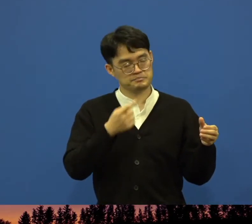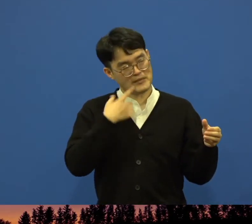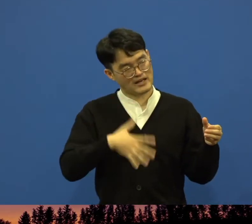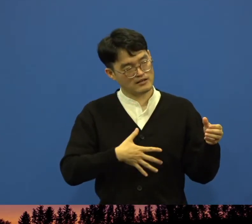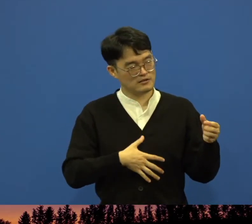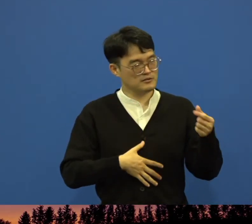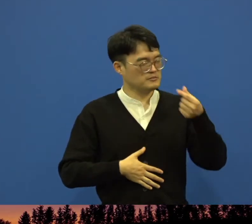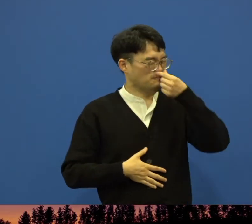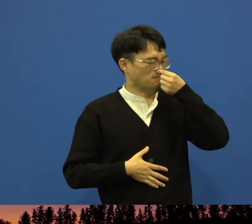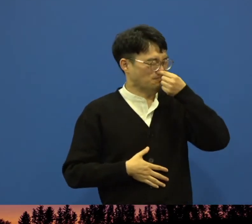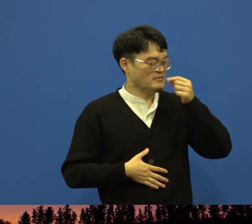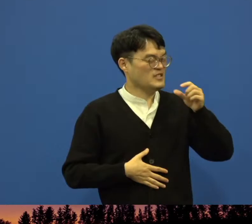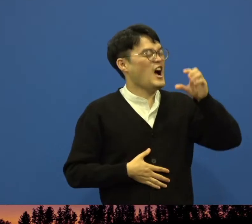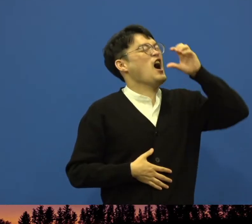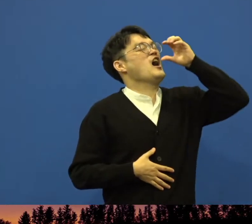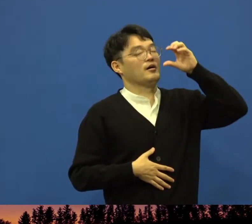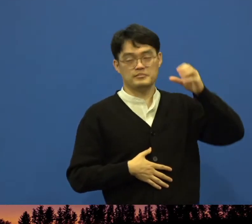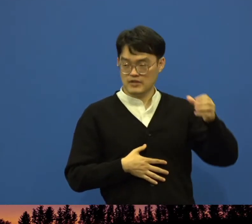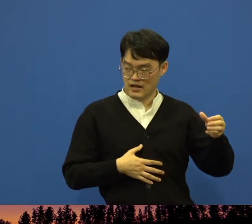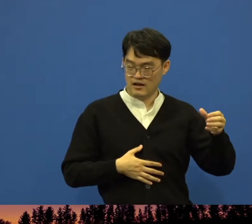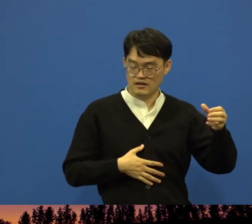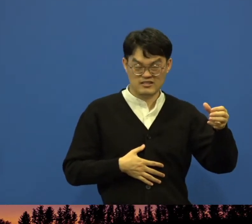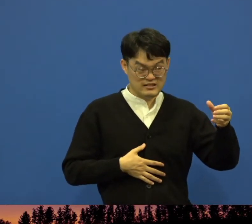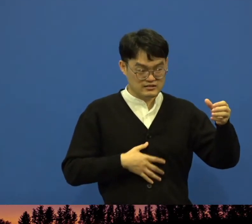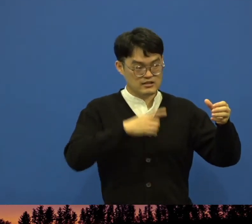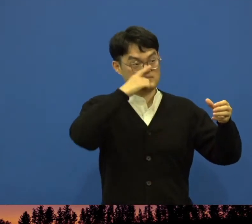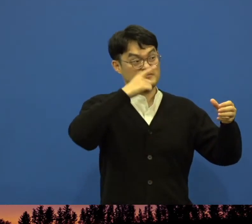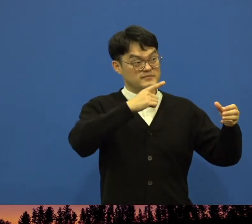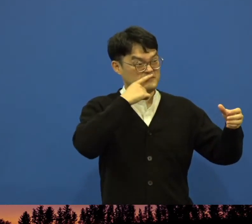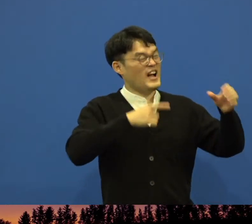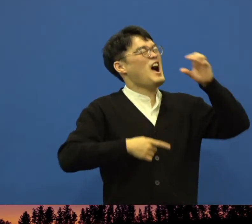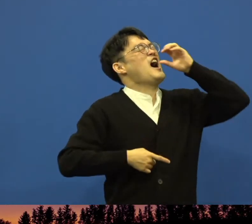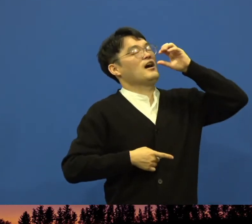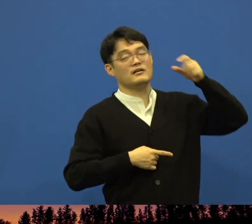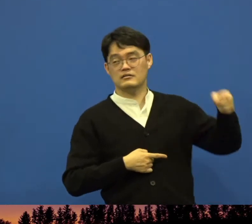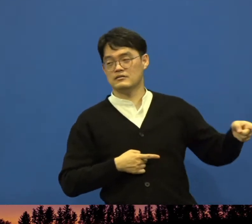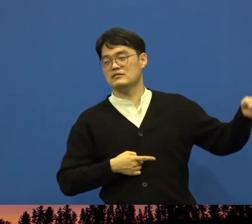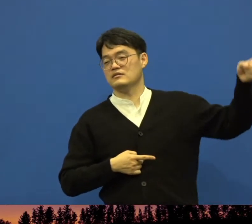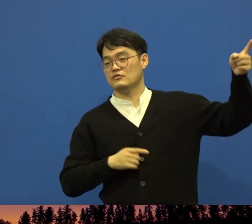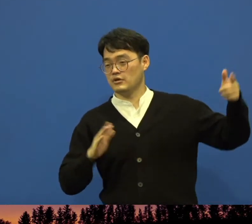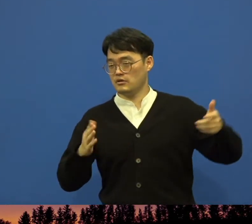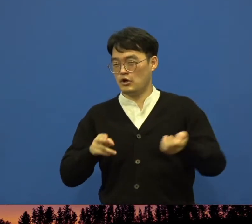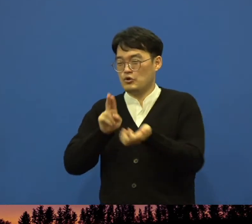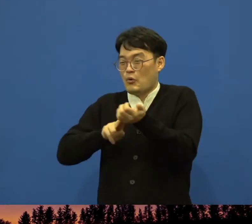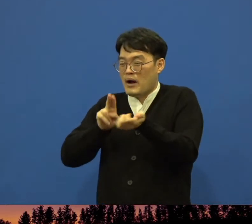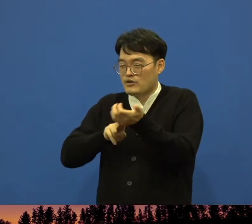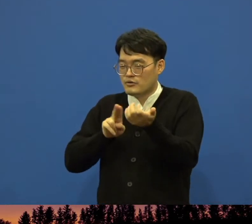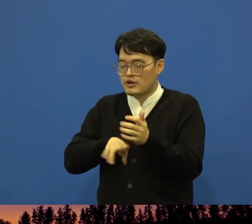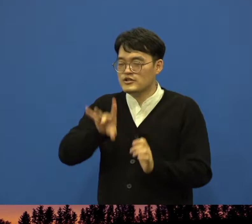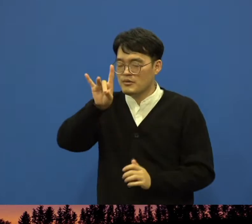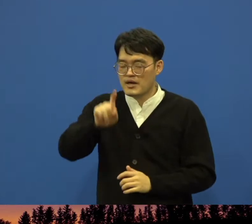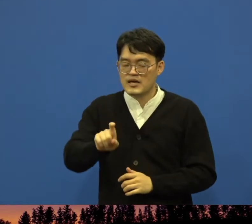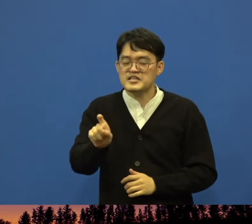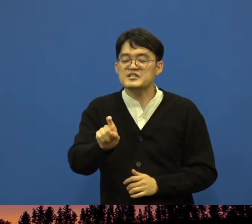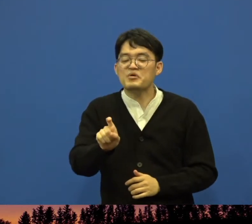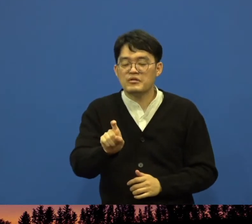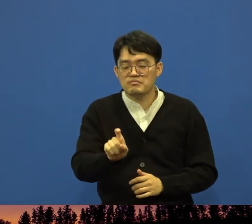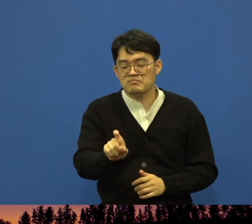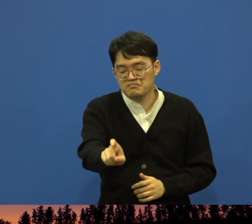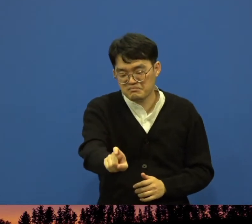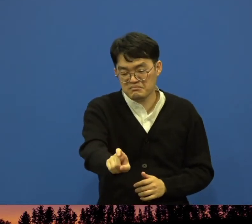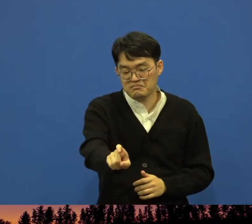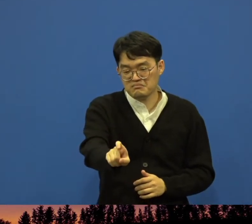도박도 장난으로 시작하다가 나중에 강큰 배팅으로 가는 거예요. 스피드를 즐기는 사람이 계속 바른 거거든요.